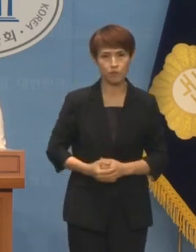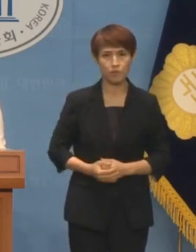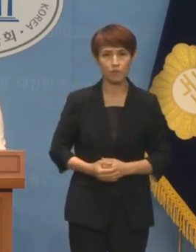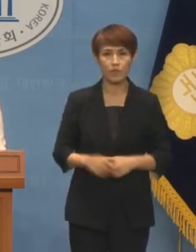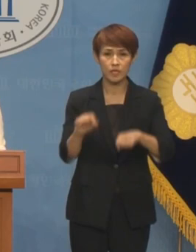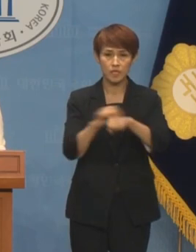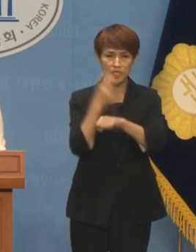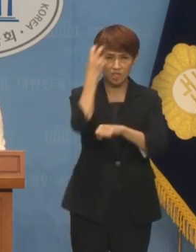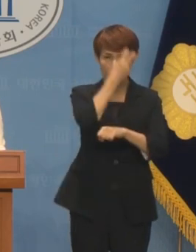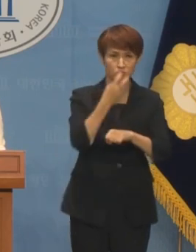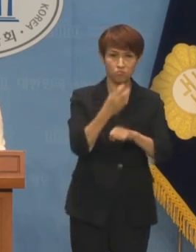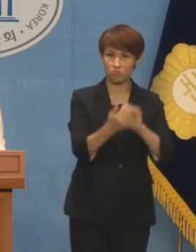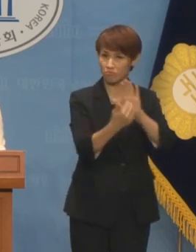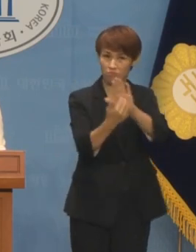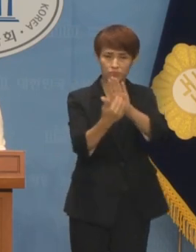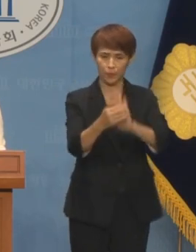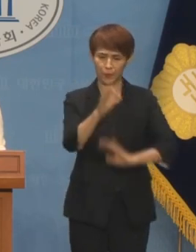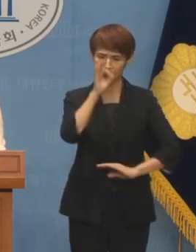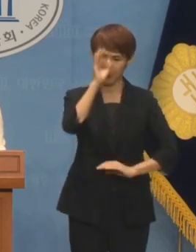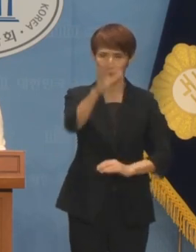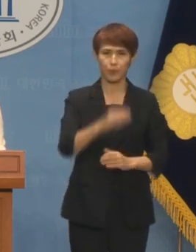특검을 회피할 길은 없습니다.